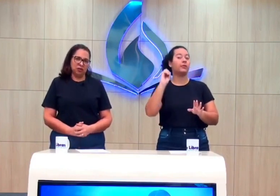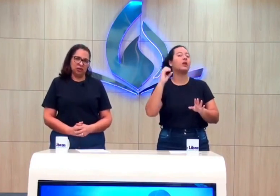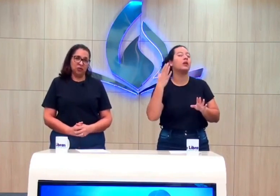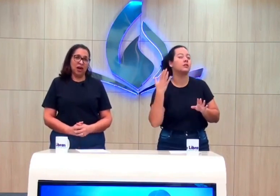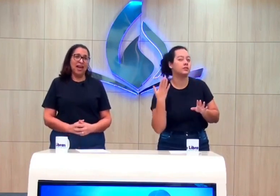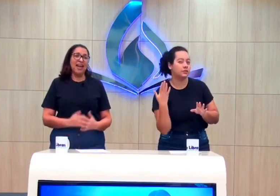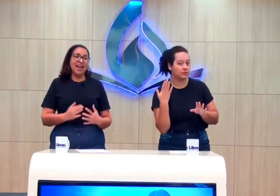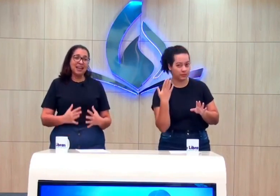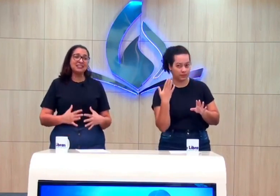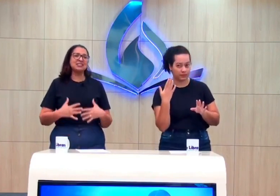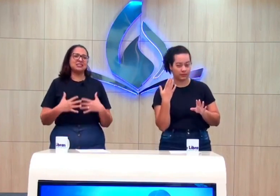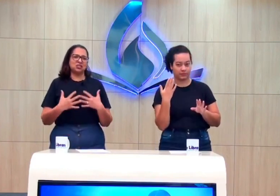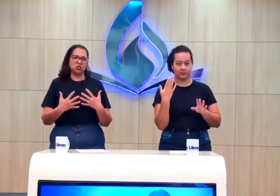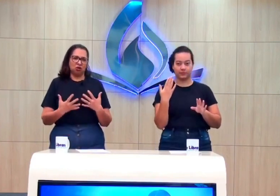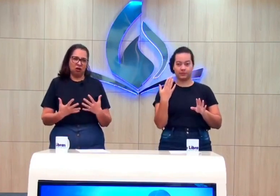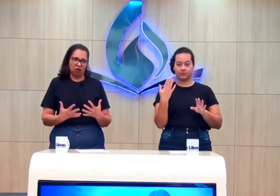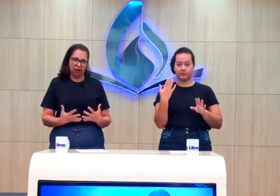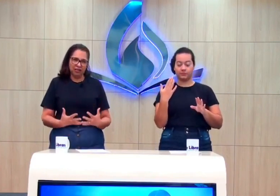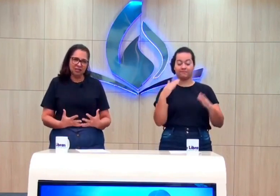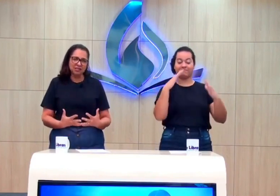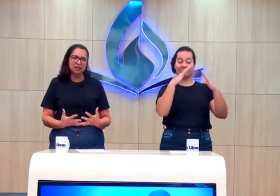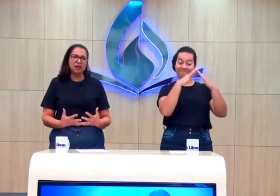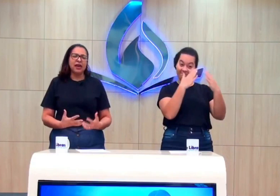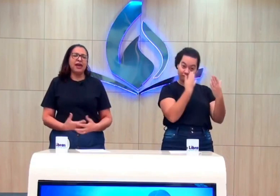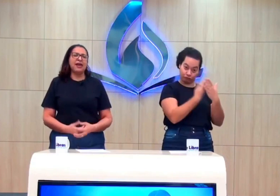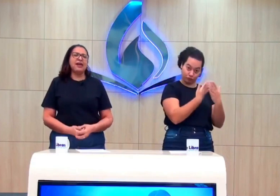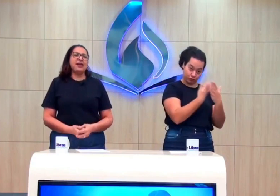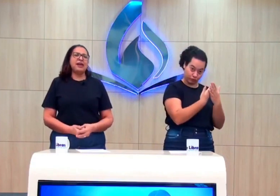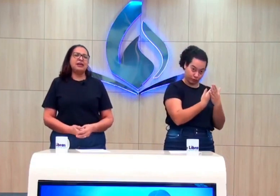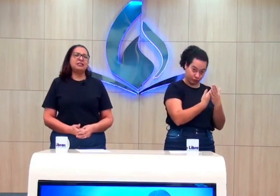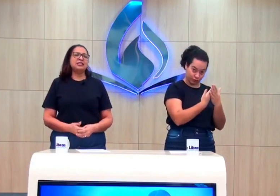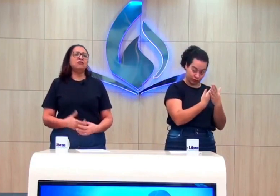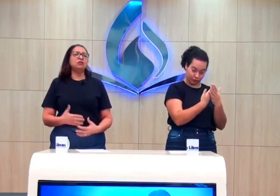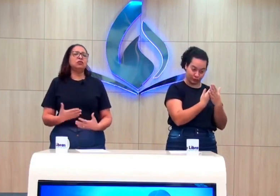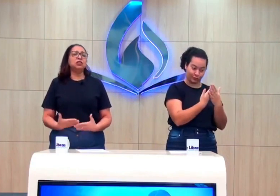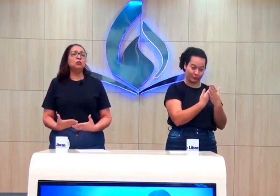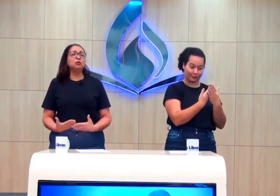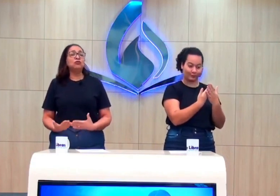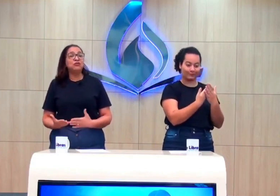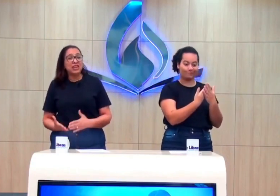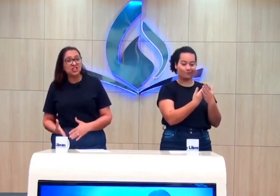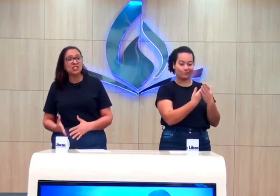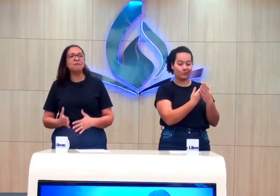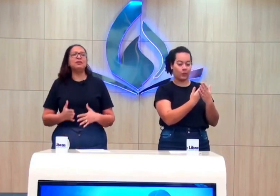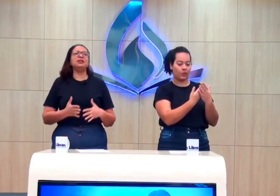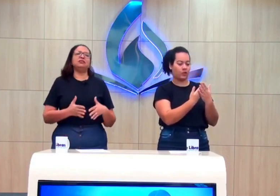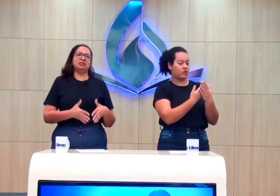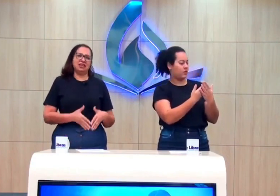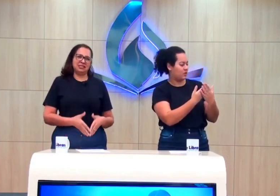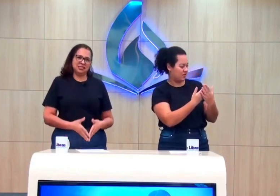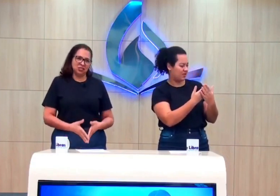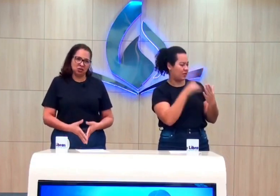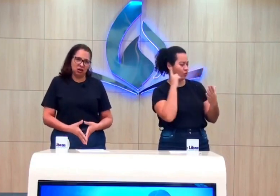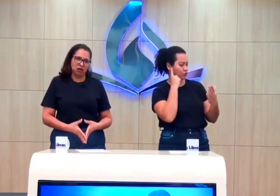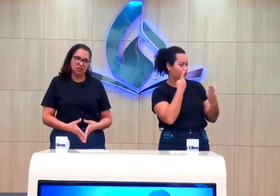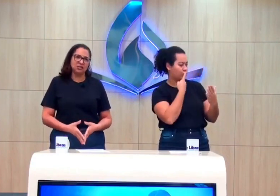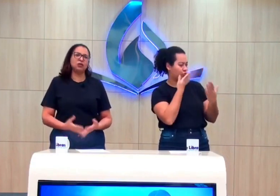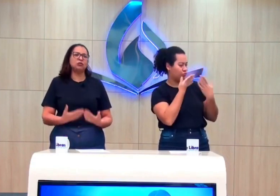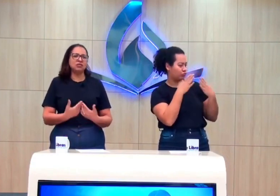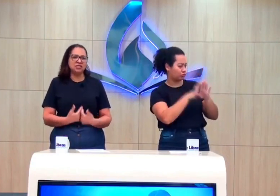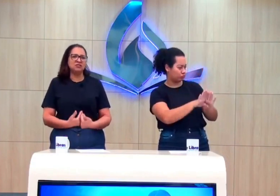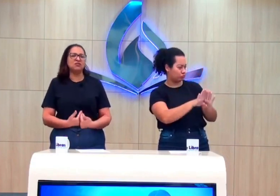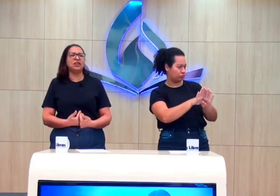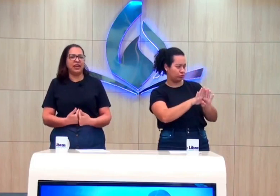neste momento? Essas escolas estavam lutando para o fechamento dessas